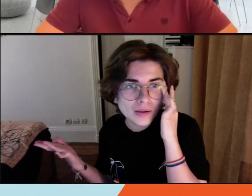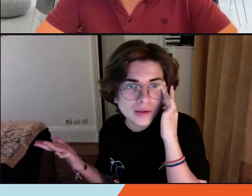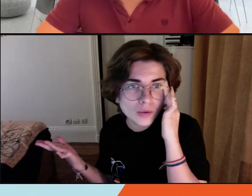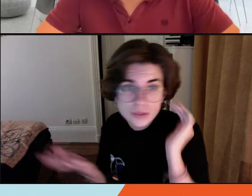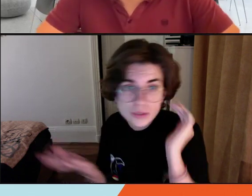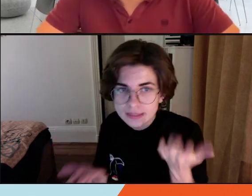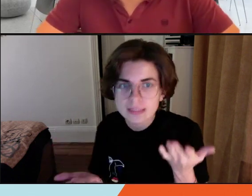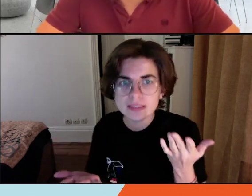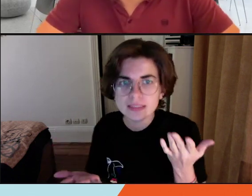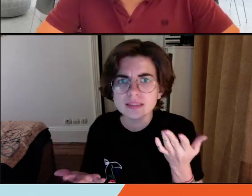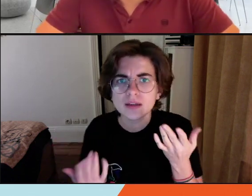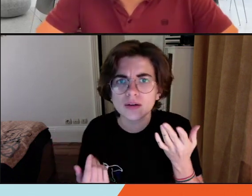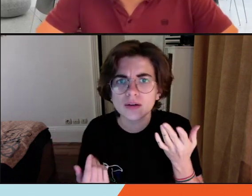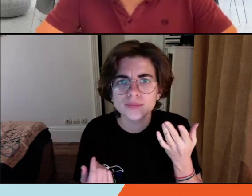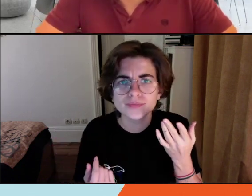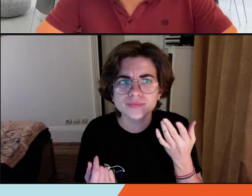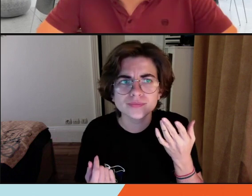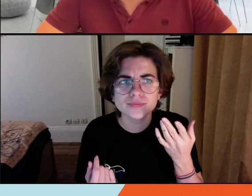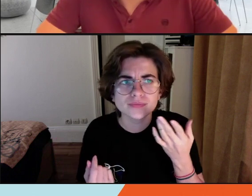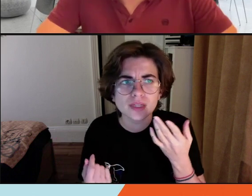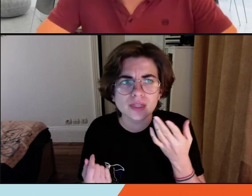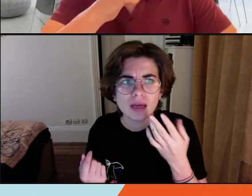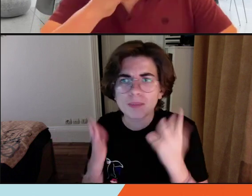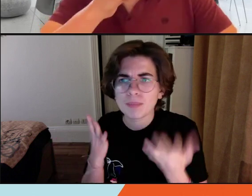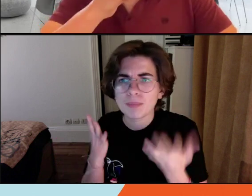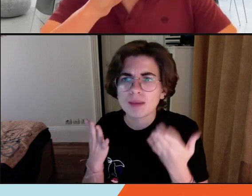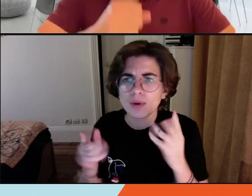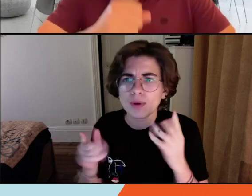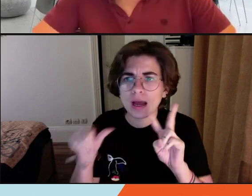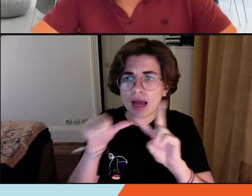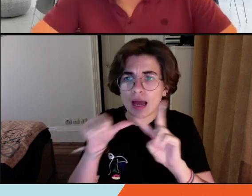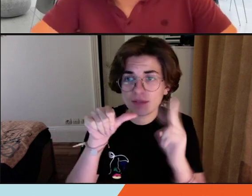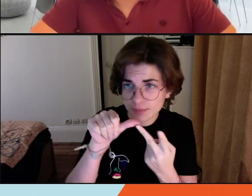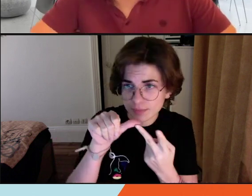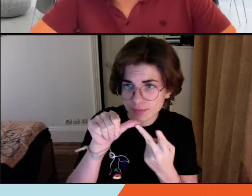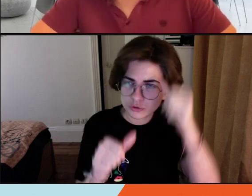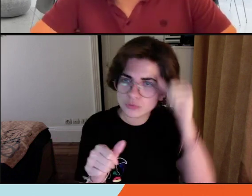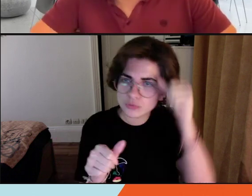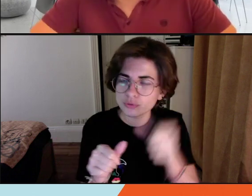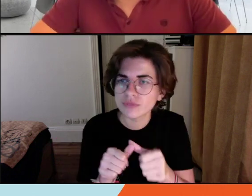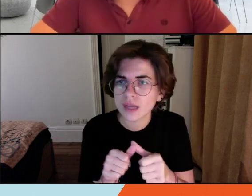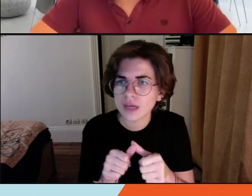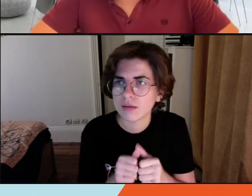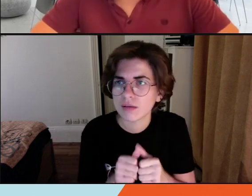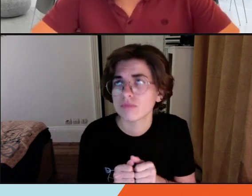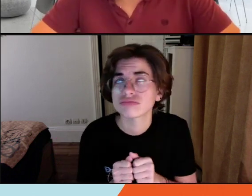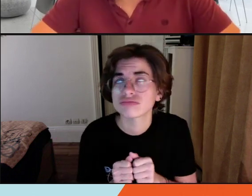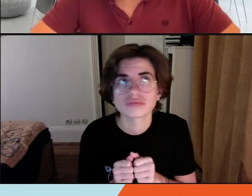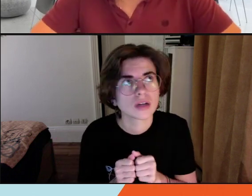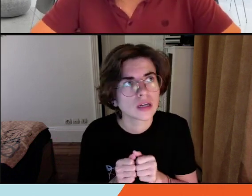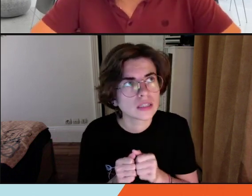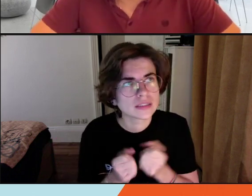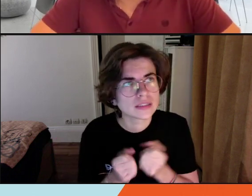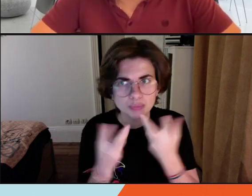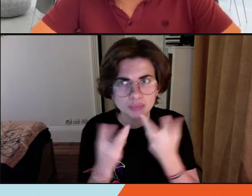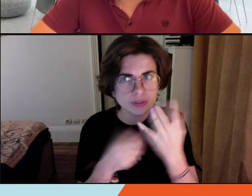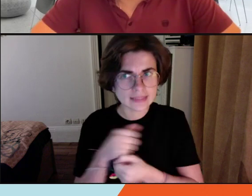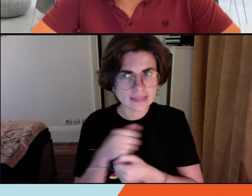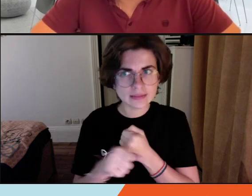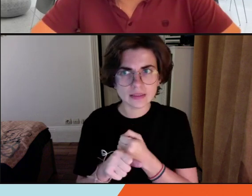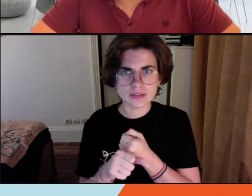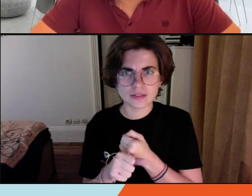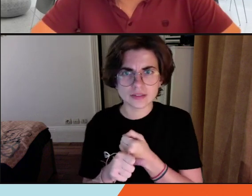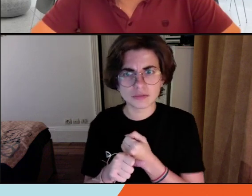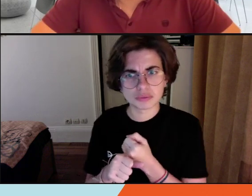Ok, et par rapport à Ava, je me souviens, il y a plus d'années, hein,